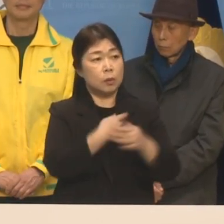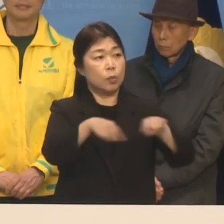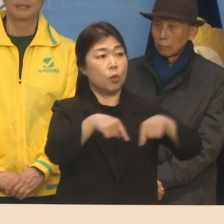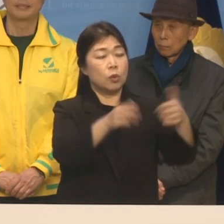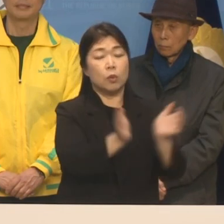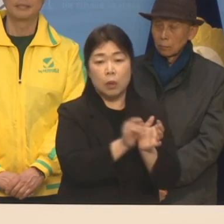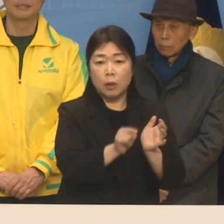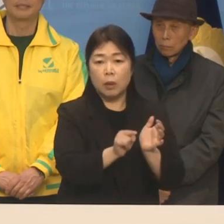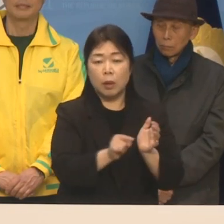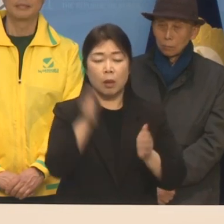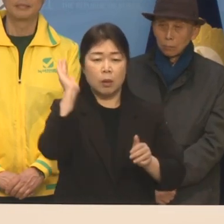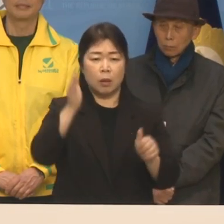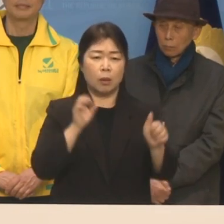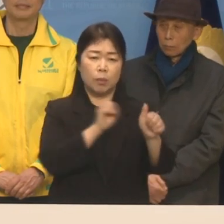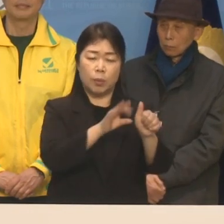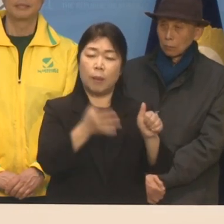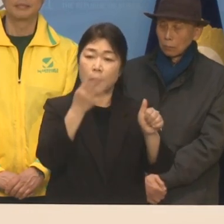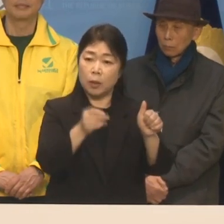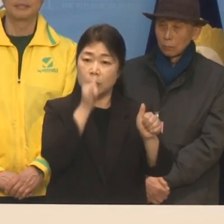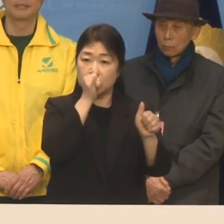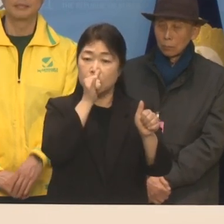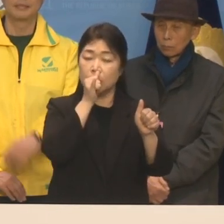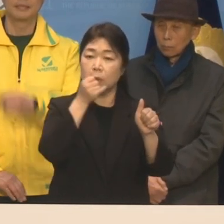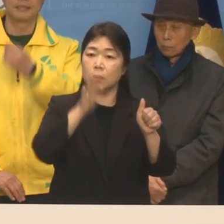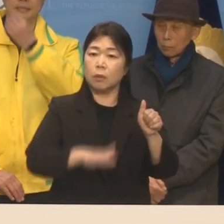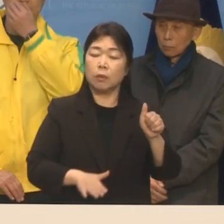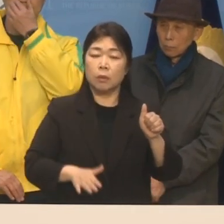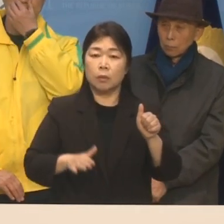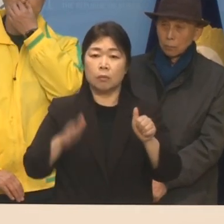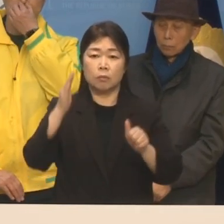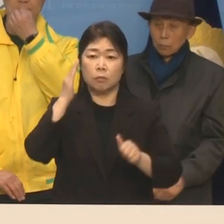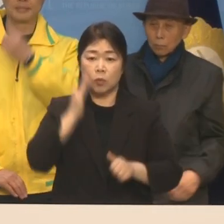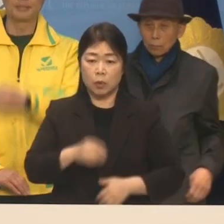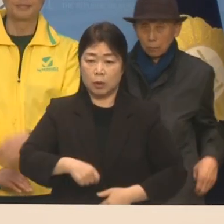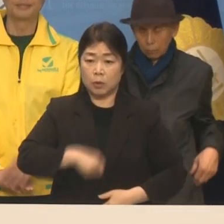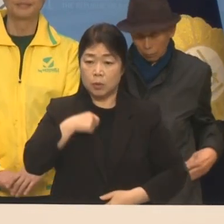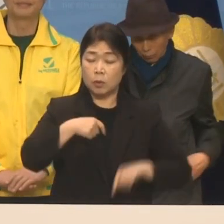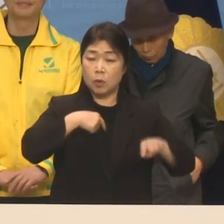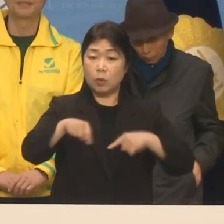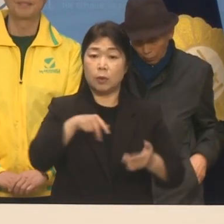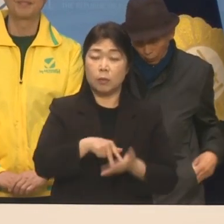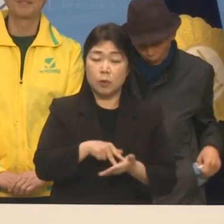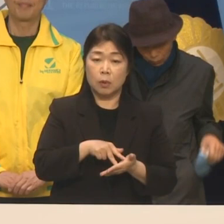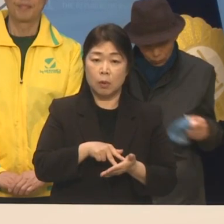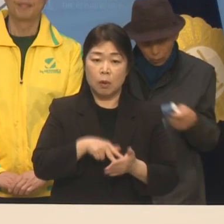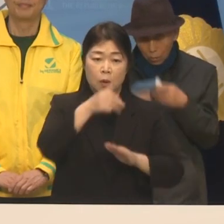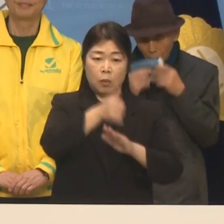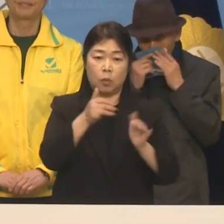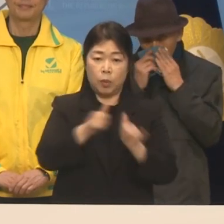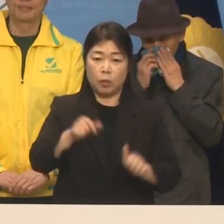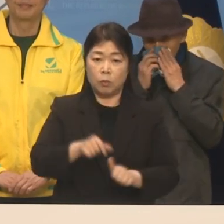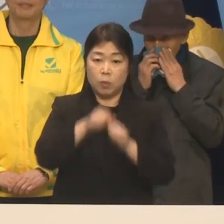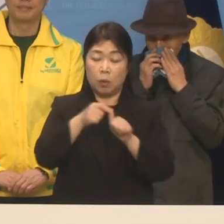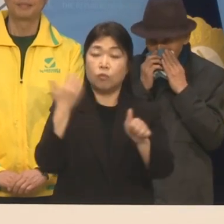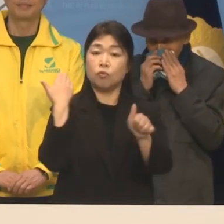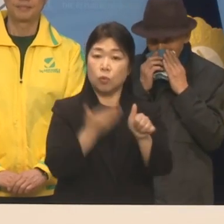이 진보정당 유일하게 농민 후보를 세운 녹색정의당이 더 큰